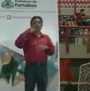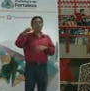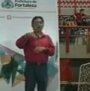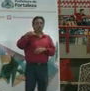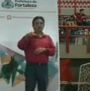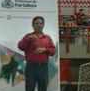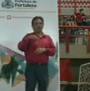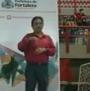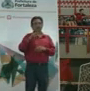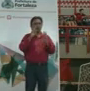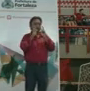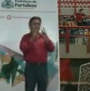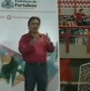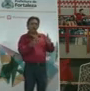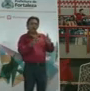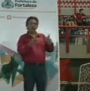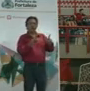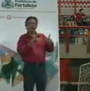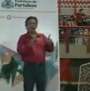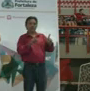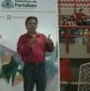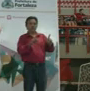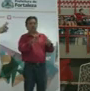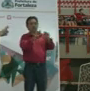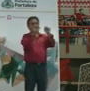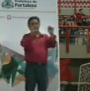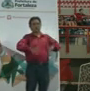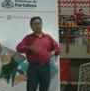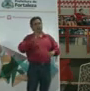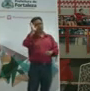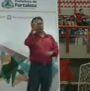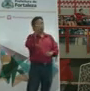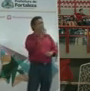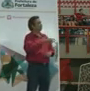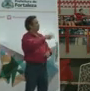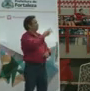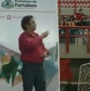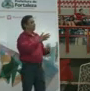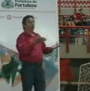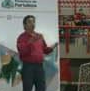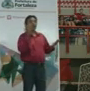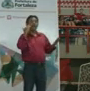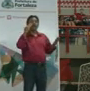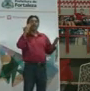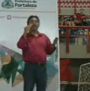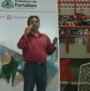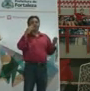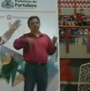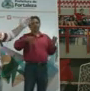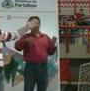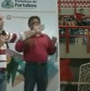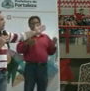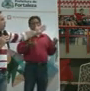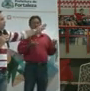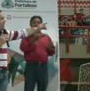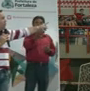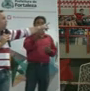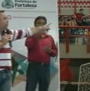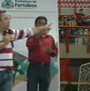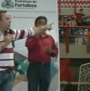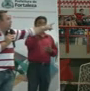maneira diferente, em vez de simplesmente montar um sistema e resolver, entender o que está acontecendo. Então, o que eu quero que